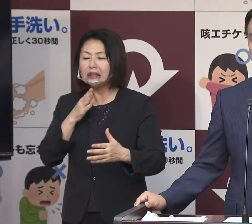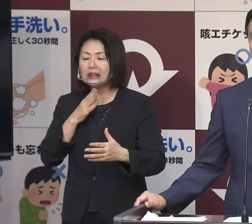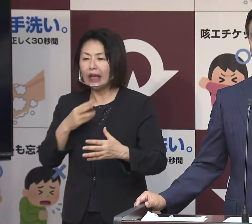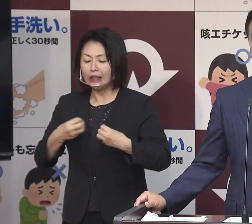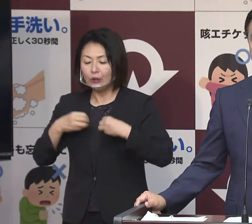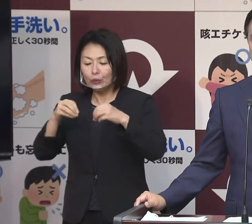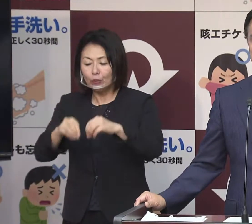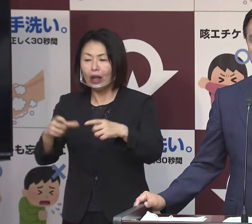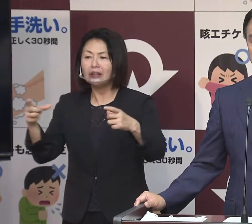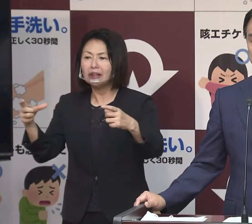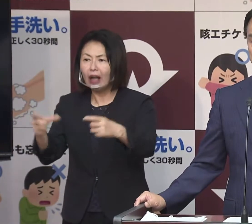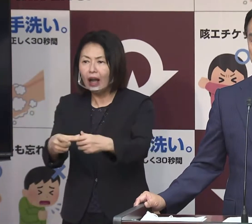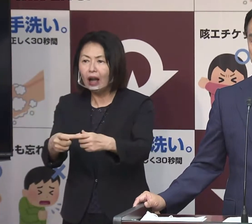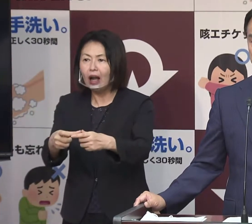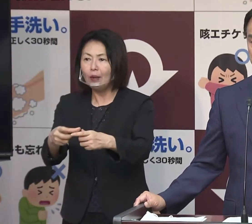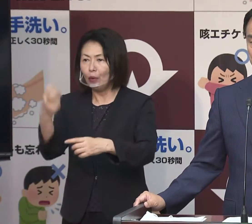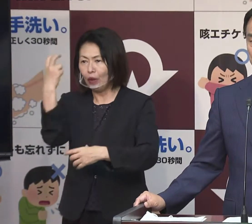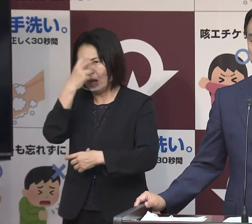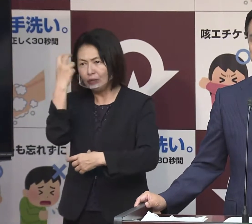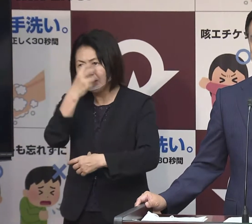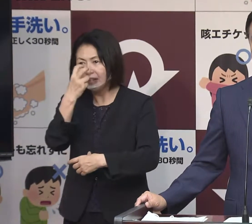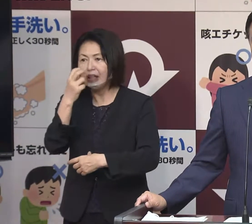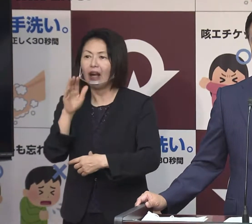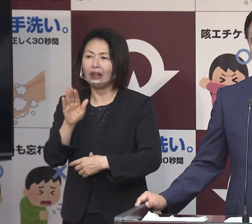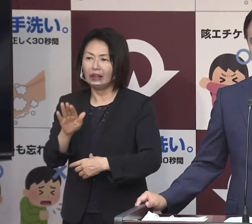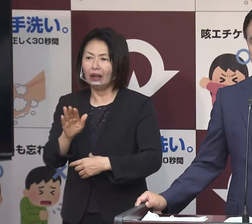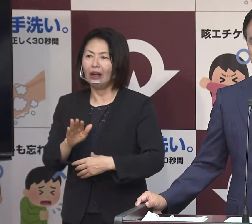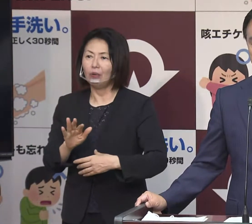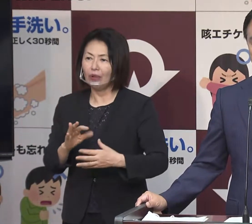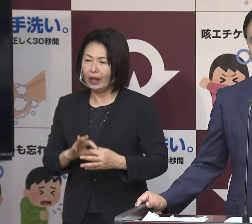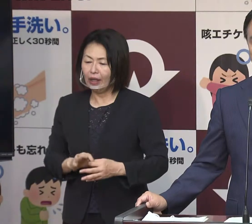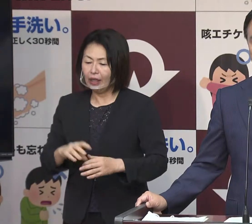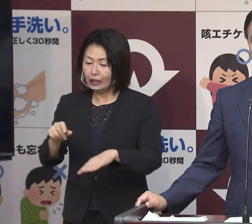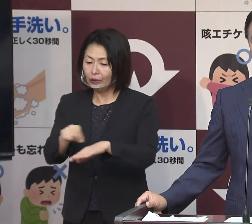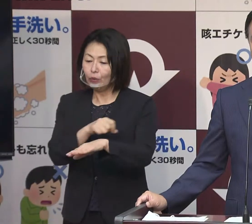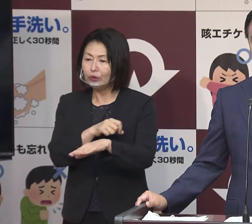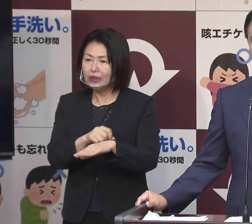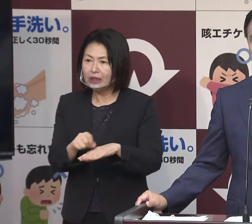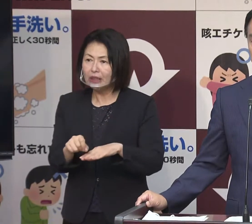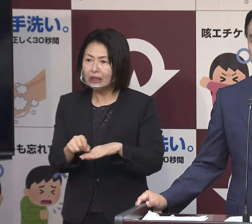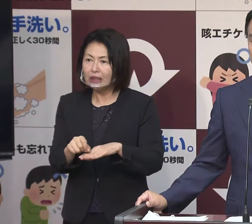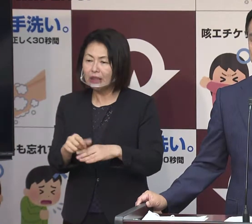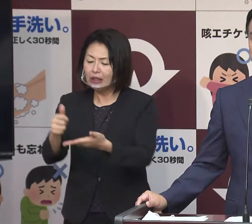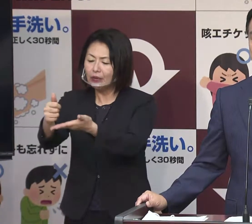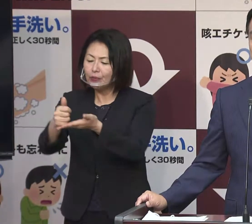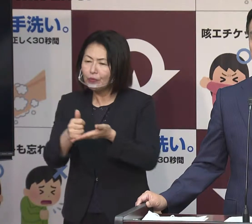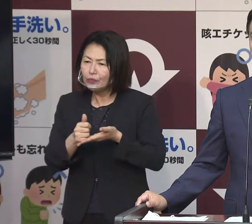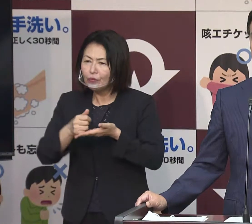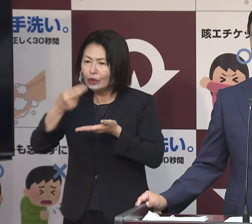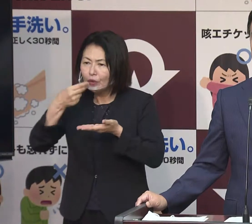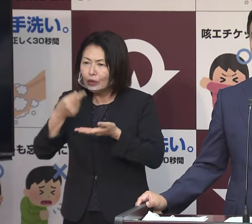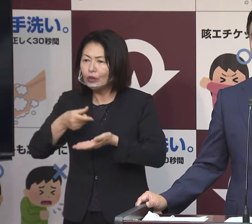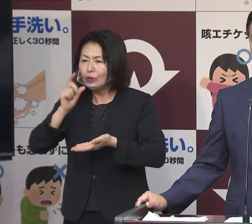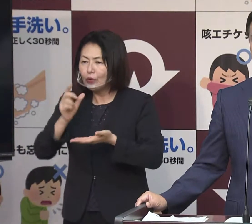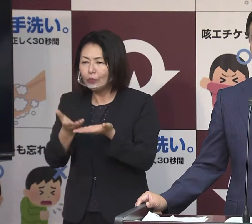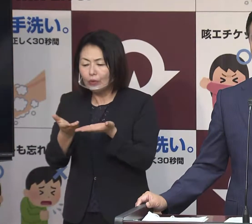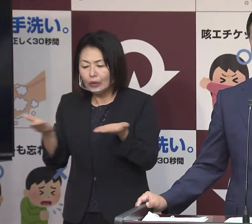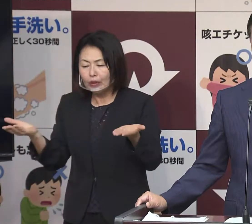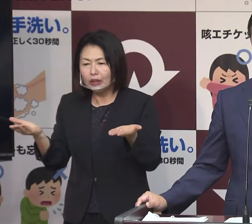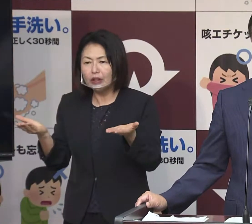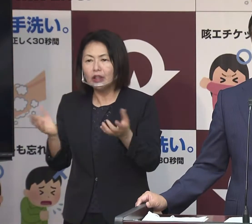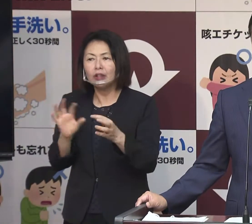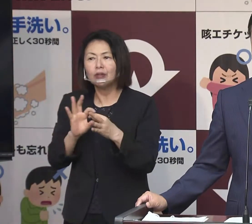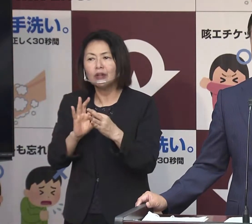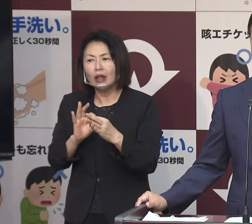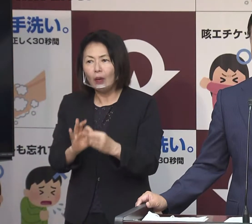が、お願いします。 そうですね、 まず、今、この特に小野田の地域で感染者が多く出ておりますし、実際にクラスターの発生が、確認をされたということですね。特にその接待を伴う飲食店の利用の際にはですね、この